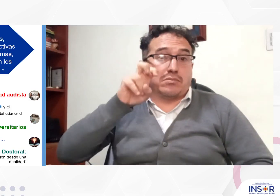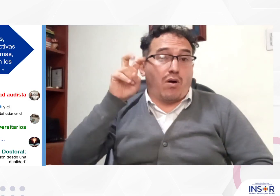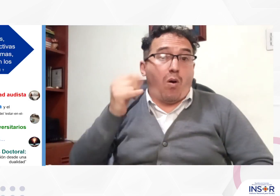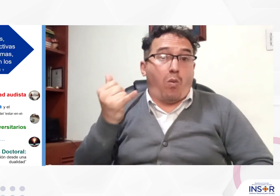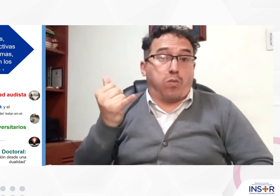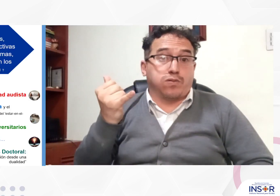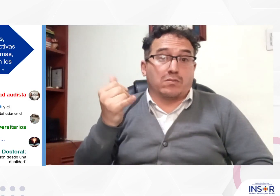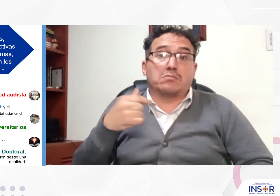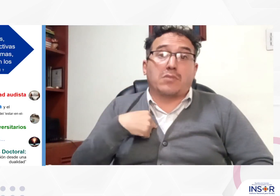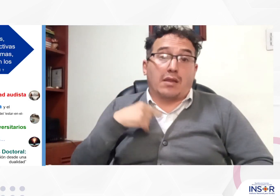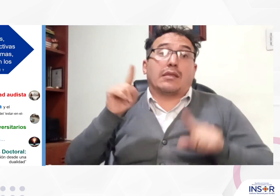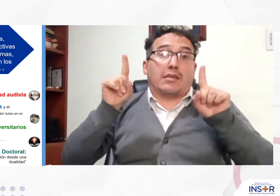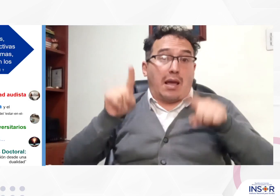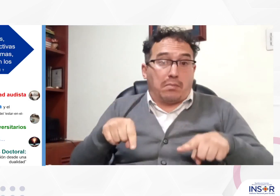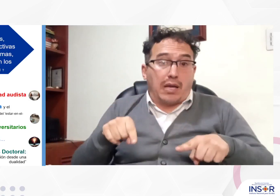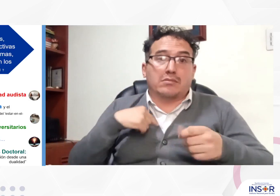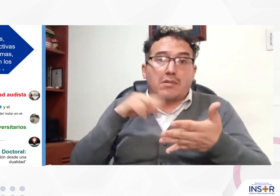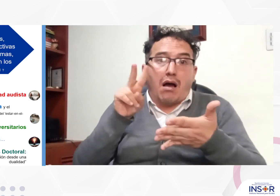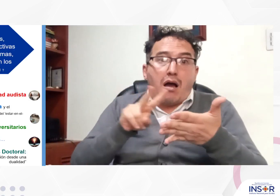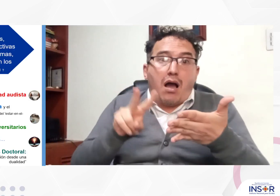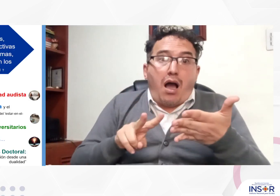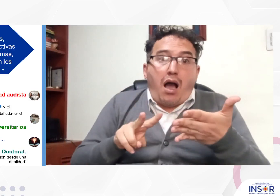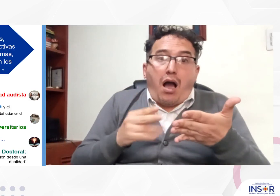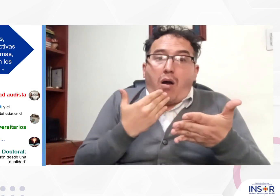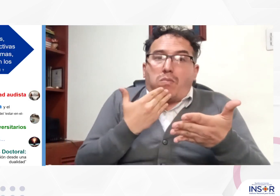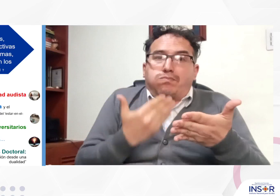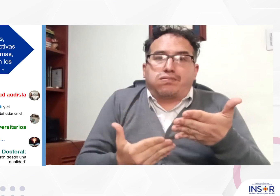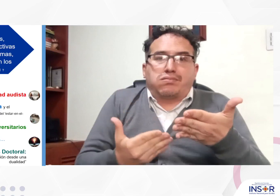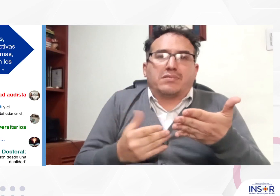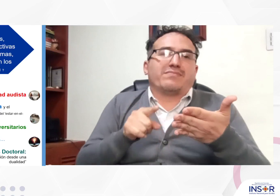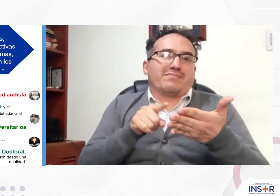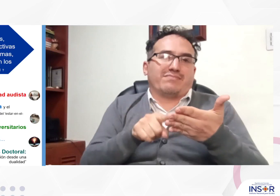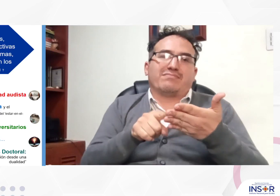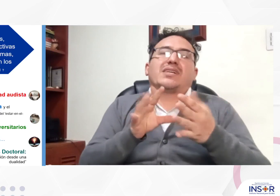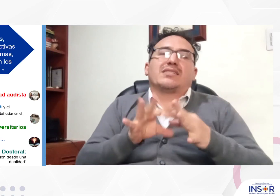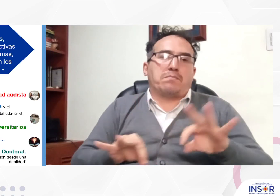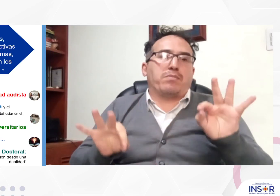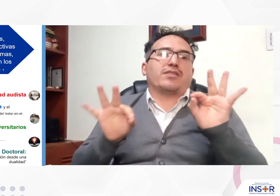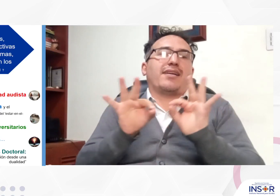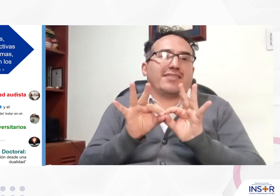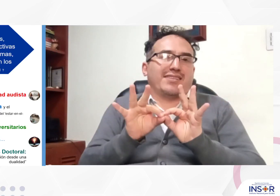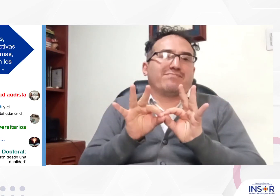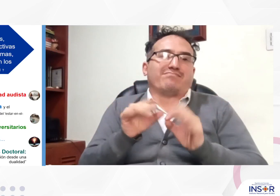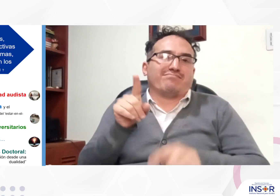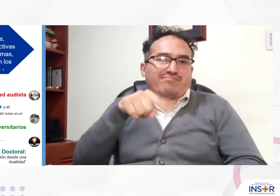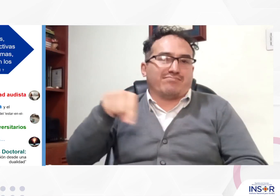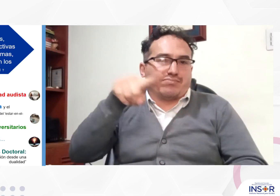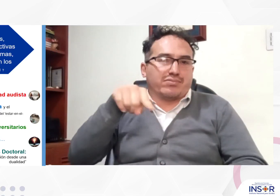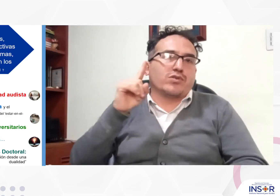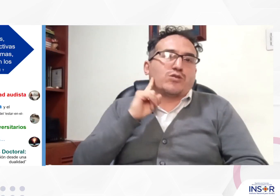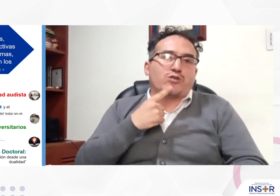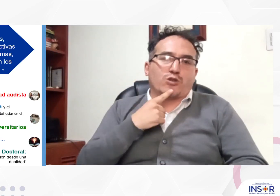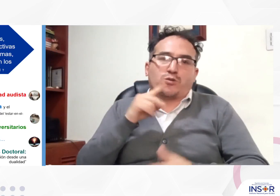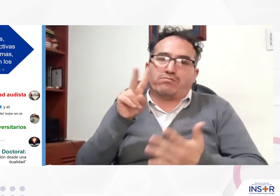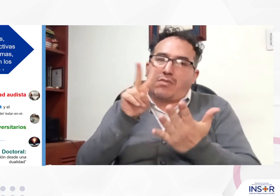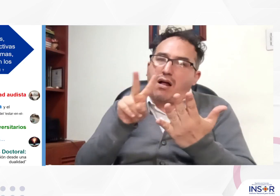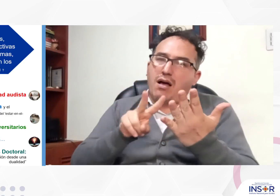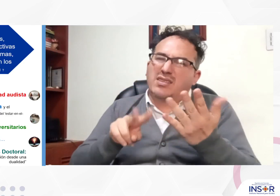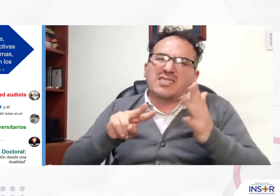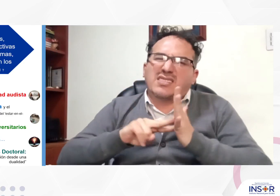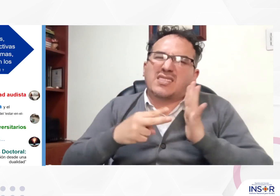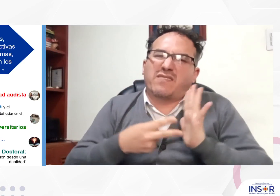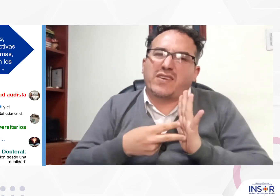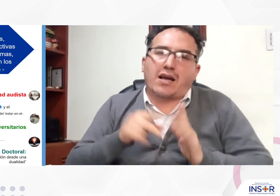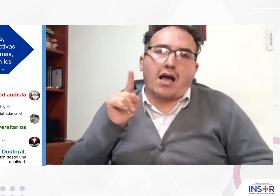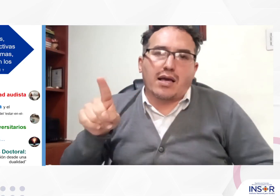referentes de personas sordas que hablan de esas epistemologías sordas y que cuando yo las leí, pues fue bastante bueno poder